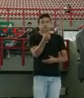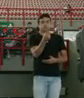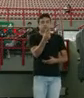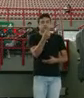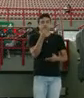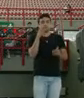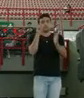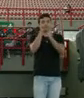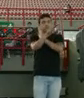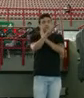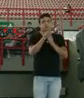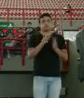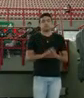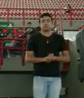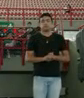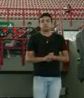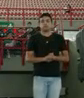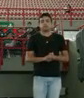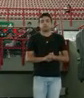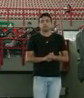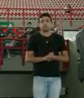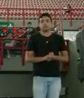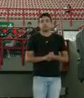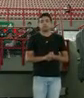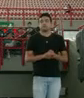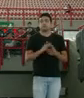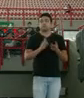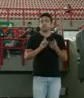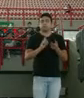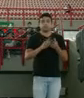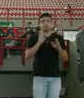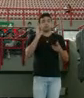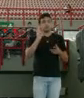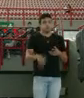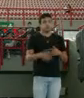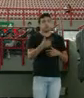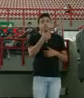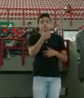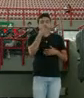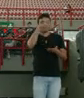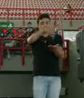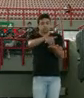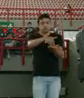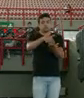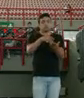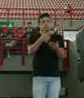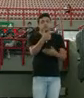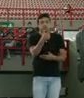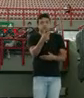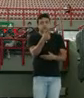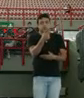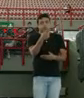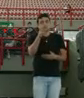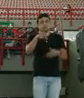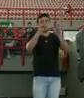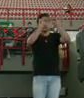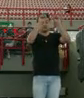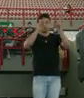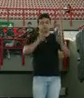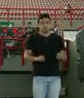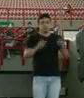certo? Peguei o seu material, a 20ª questão dessa aula, né, sobre sistema